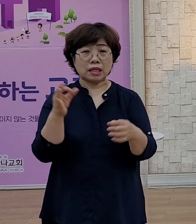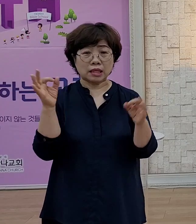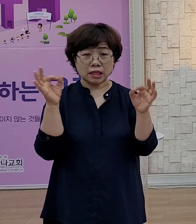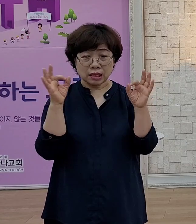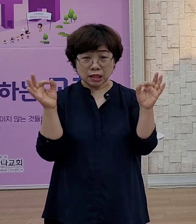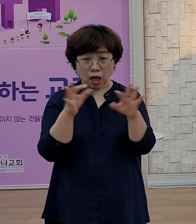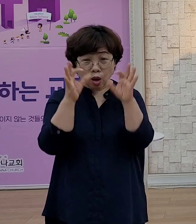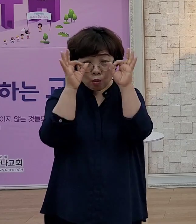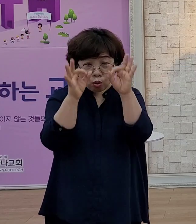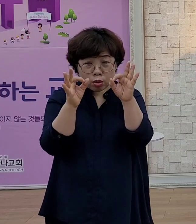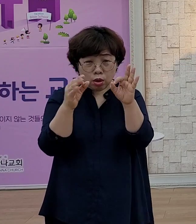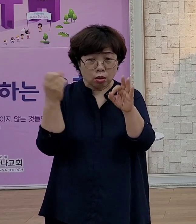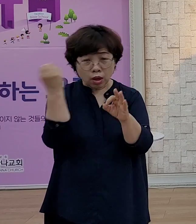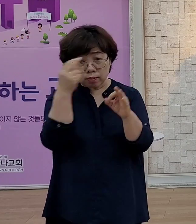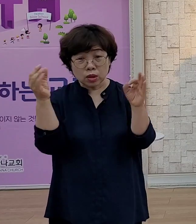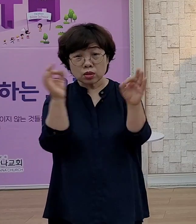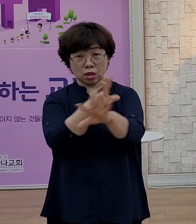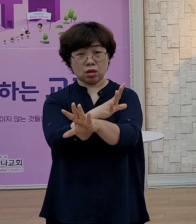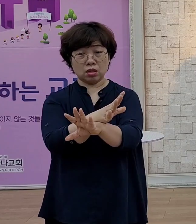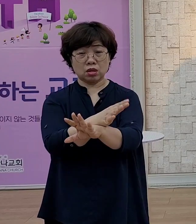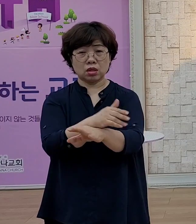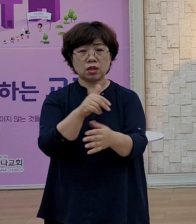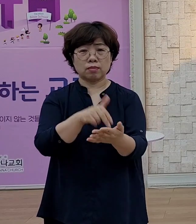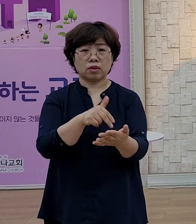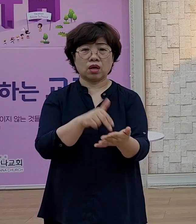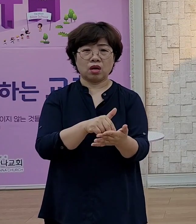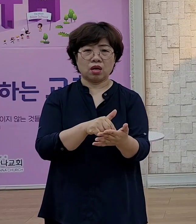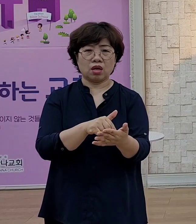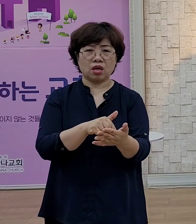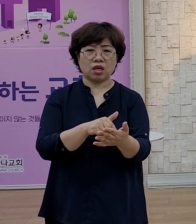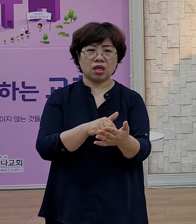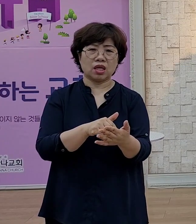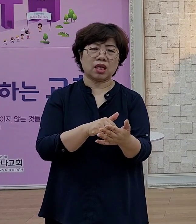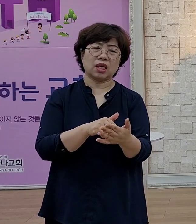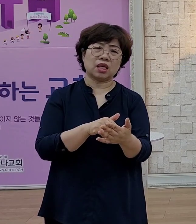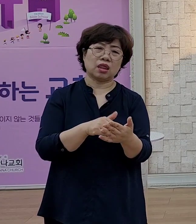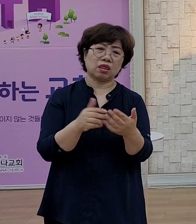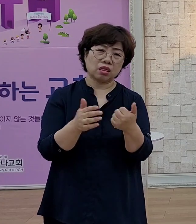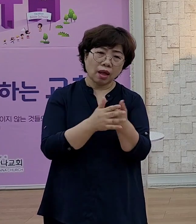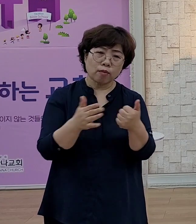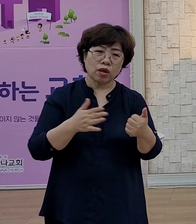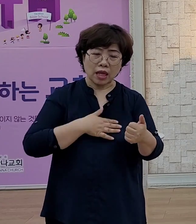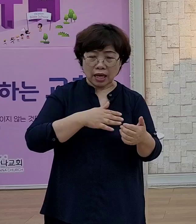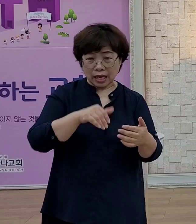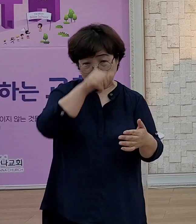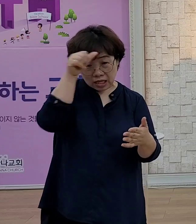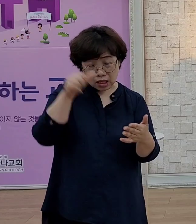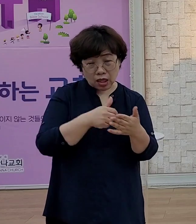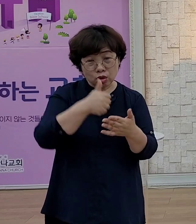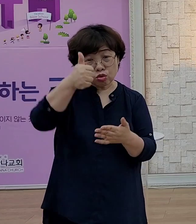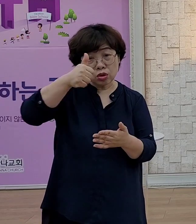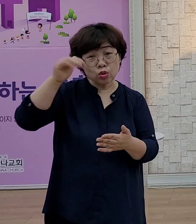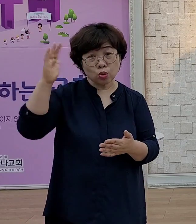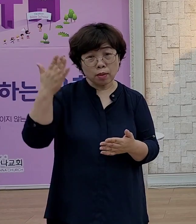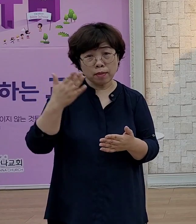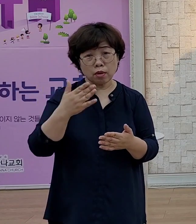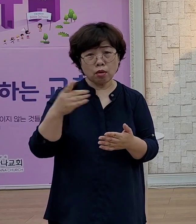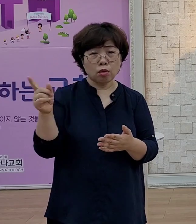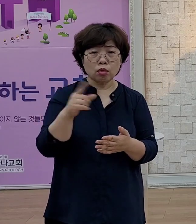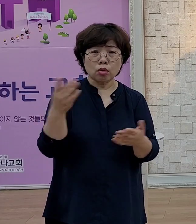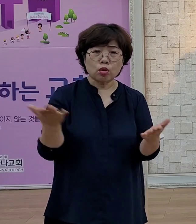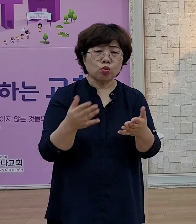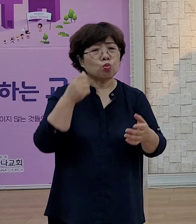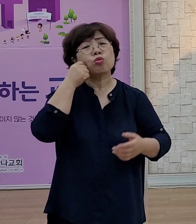사라지는 안개와 그러니까 우리 인생이 이런 존재이기 때문에 내가 내 인생의 주인이 되면 아무것도 안 됐다는